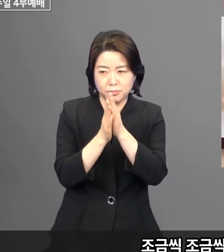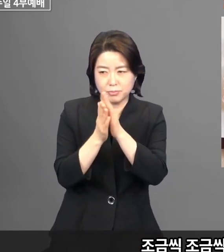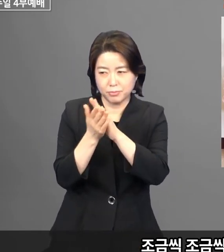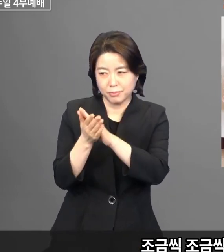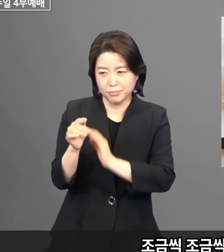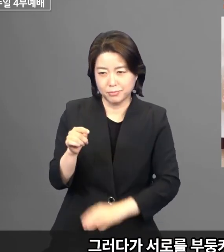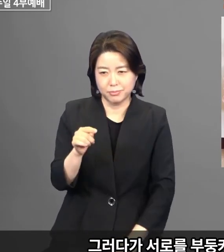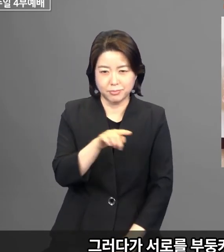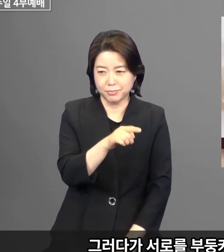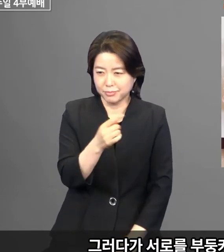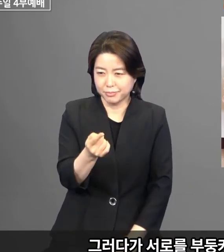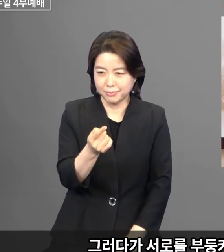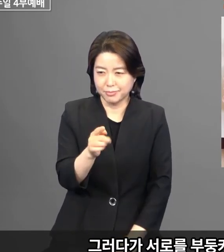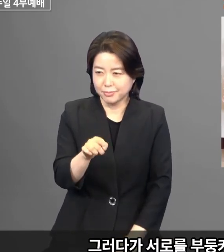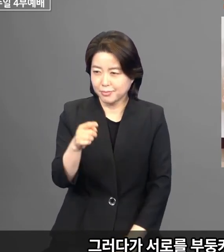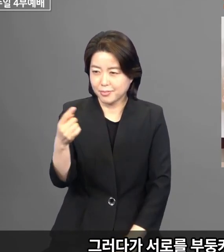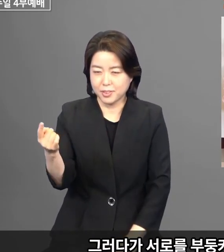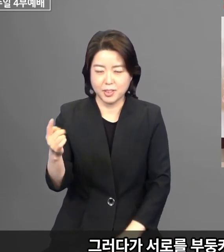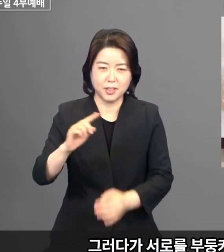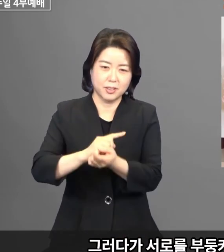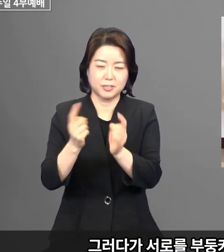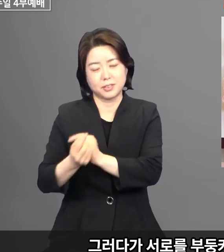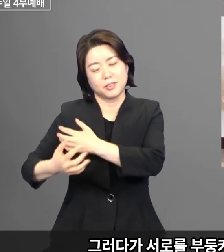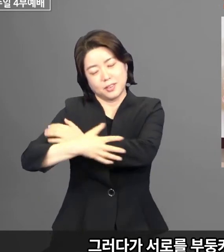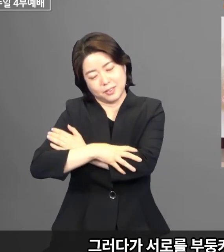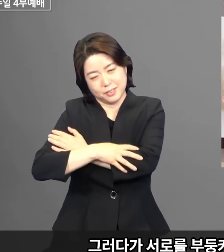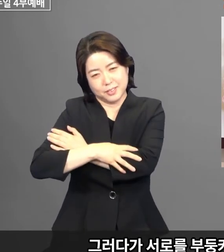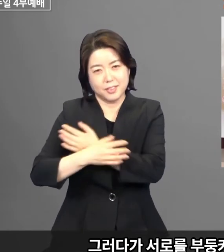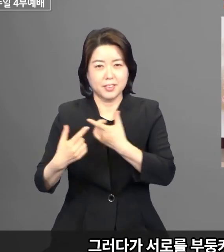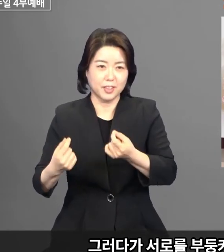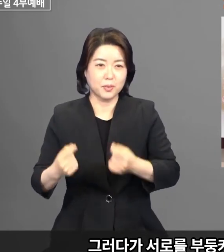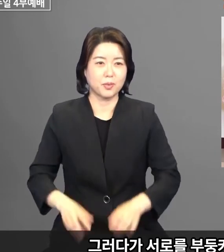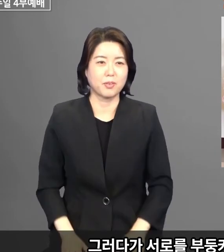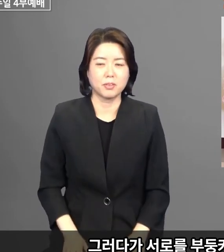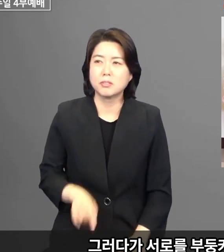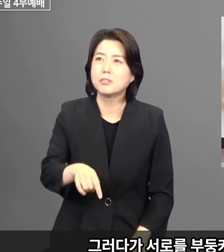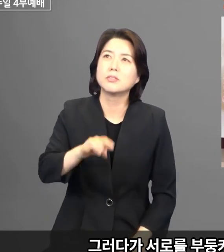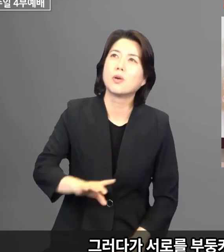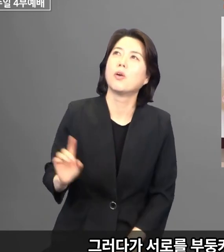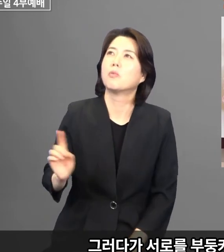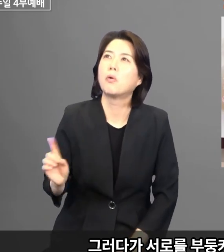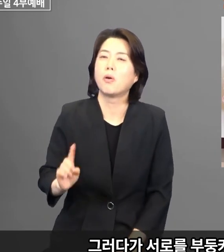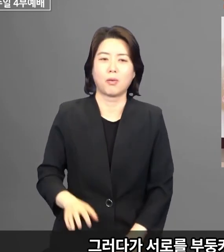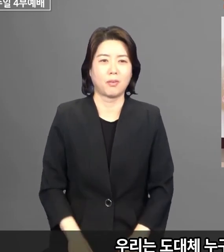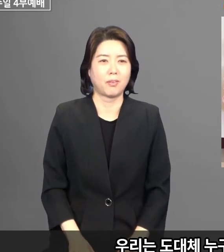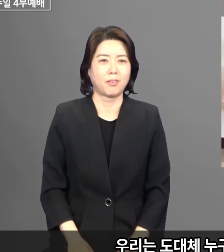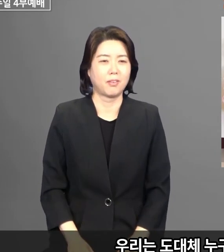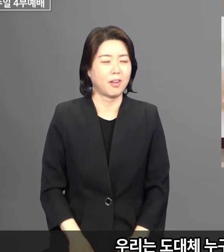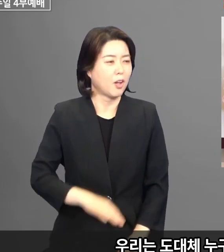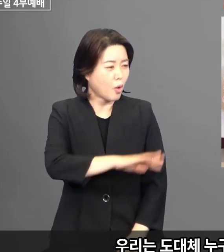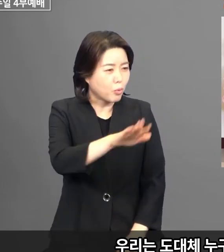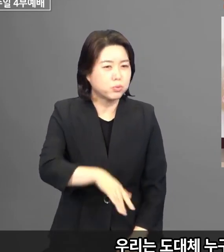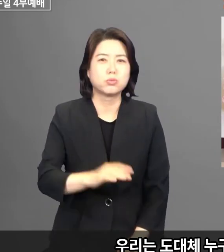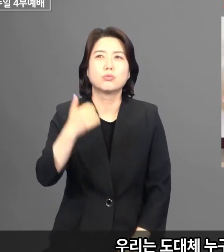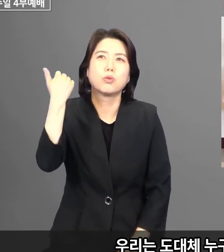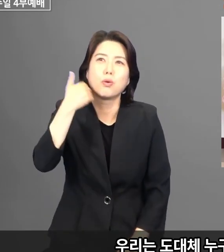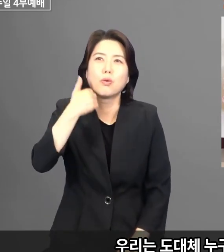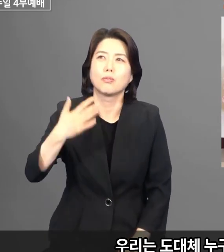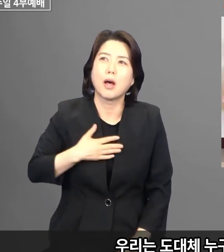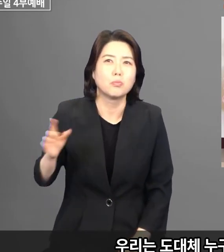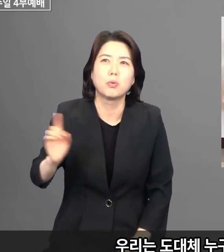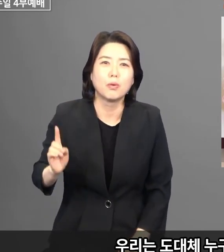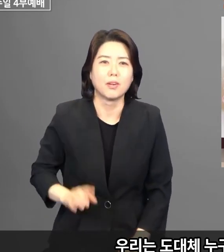변해갔습니다. 그러다가 서로를 부둥켜 안고 여기는 어디냐고, 우리는 도대체